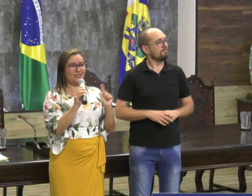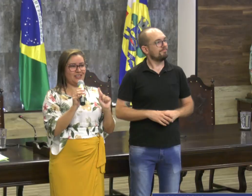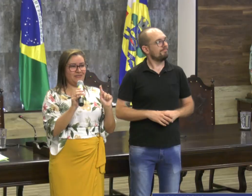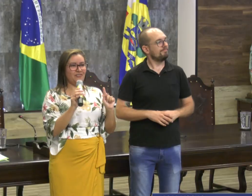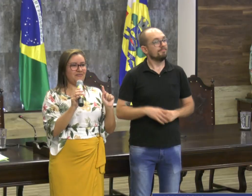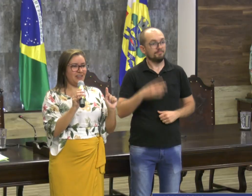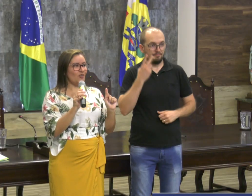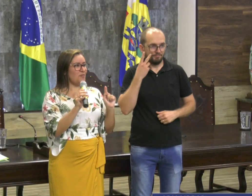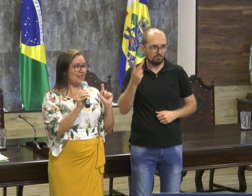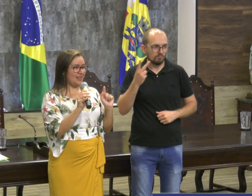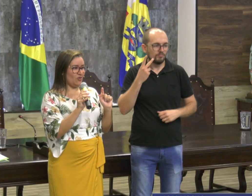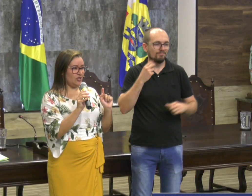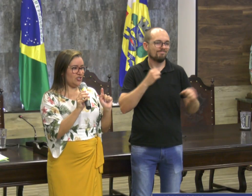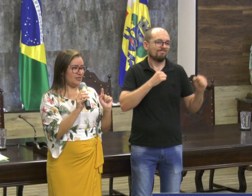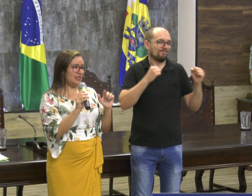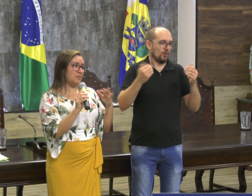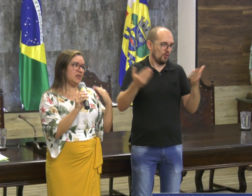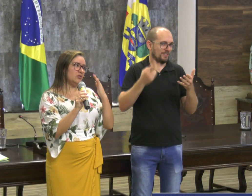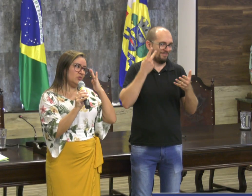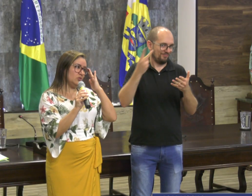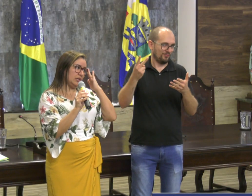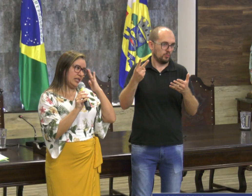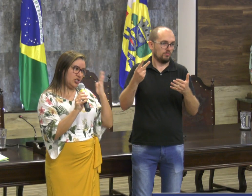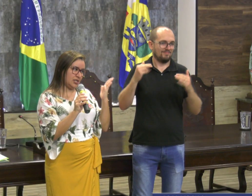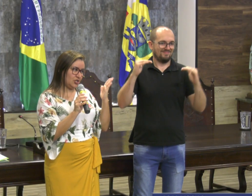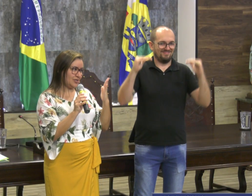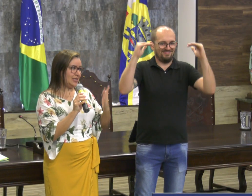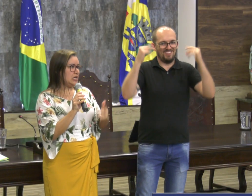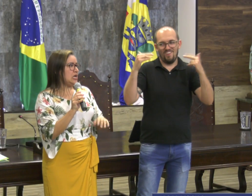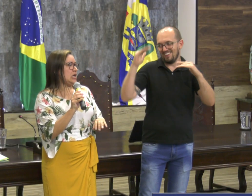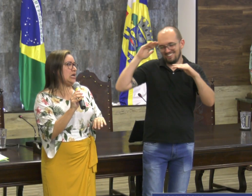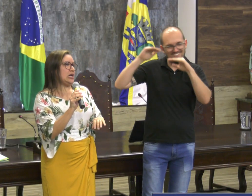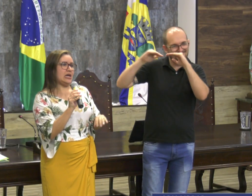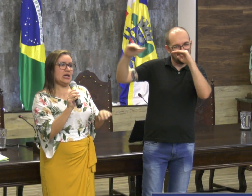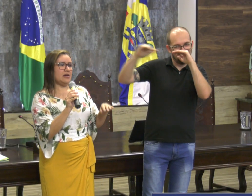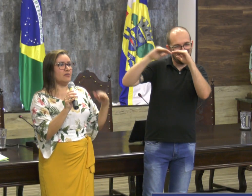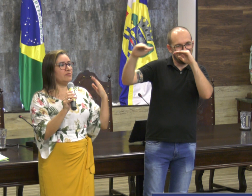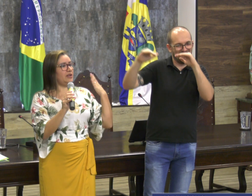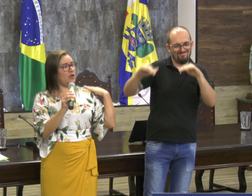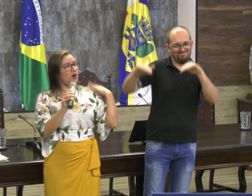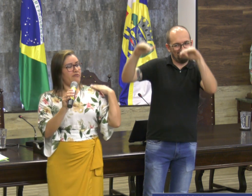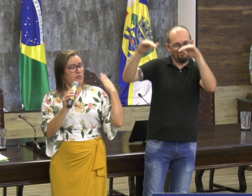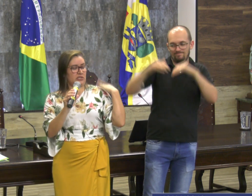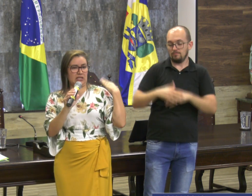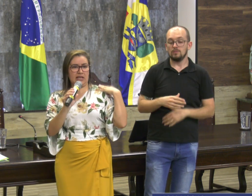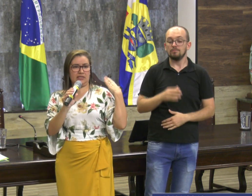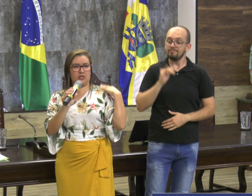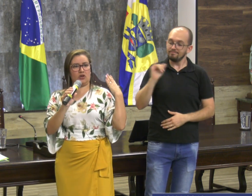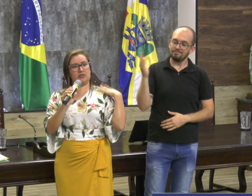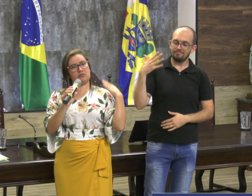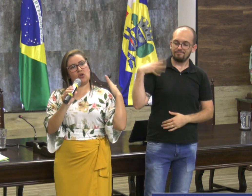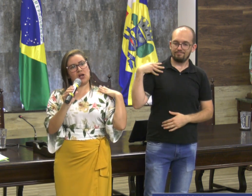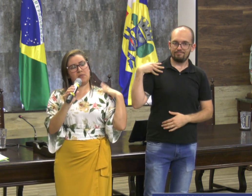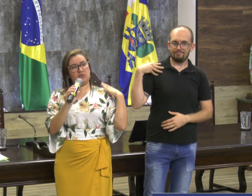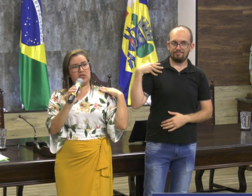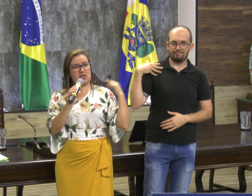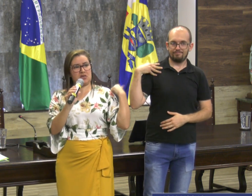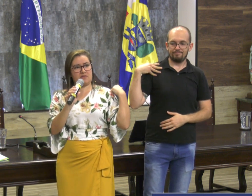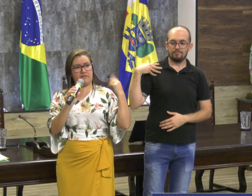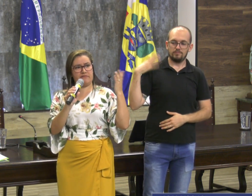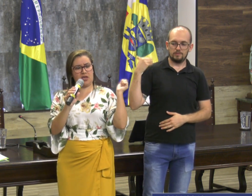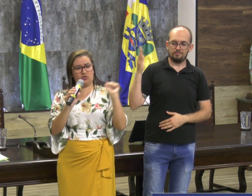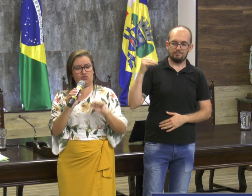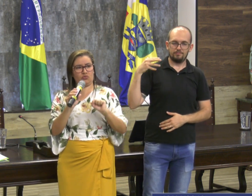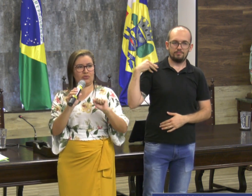Foi possível ver como ele está hoje? Da minha altura, né, gente? Falei, vamos andar assim, coloca a mãozinha